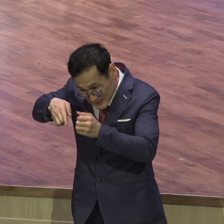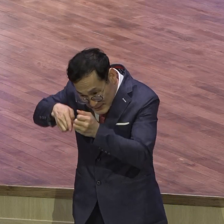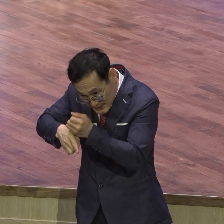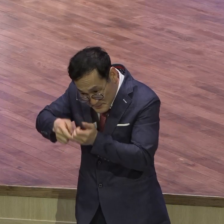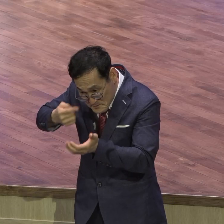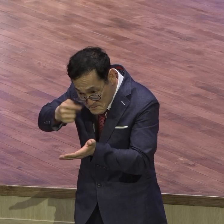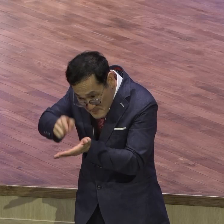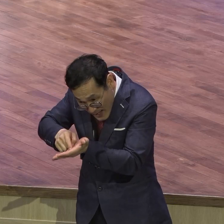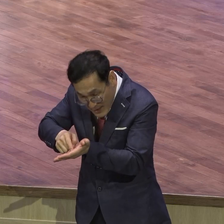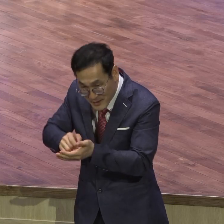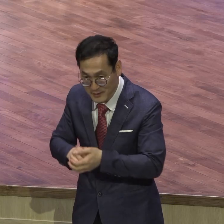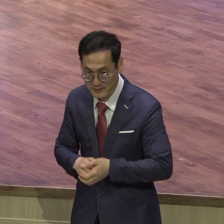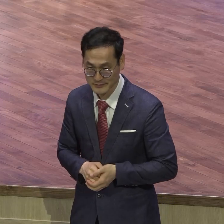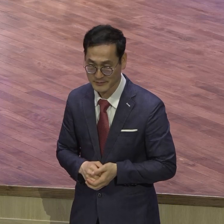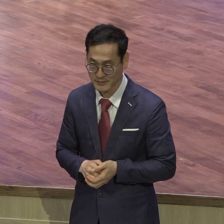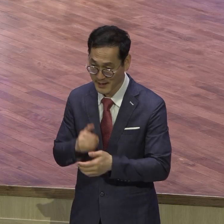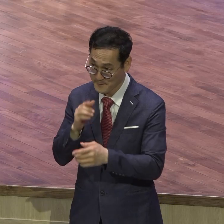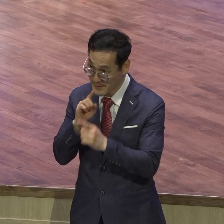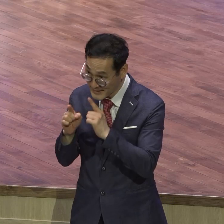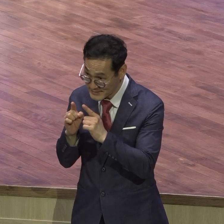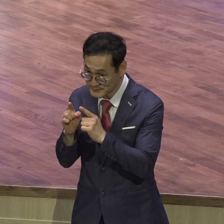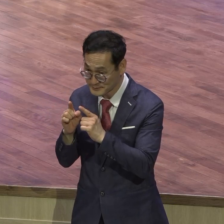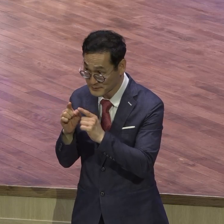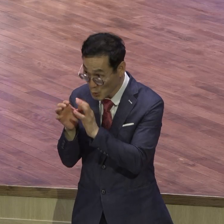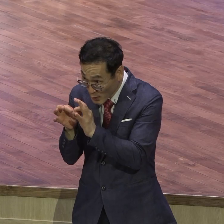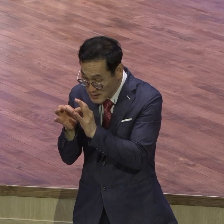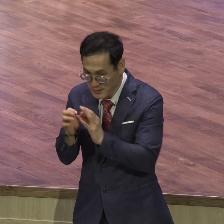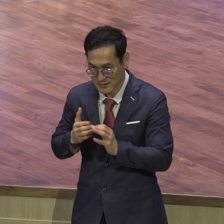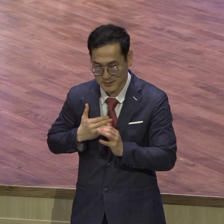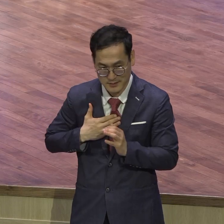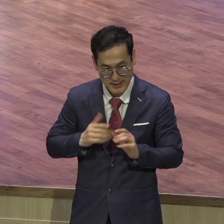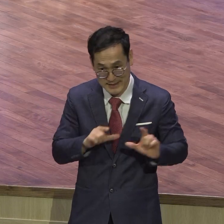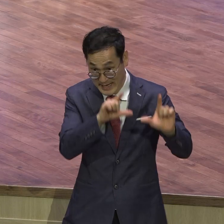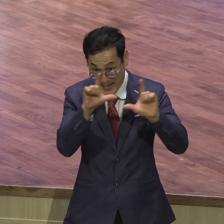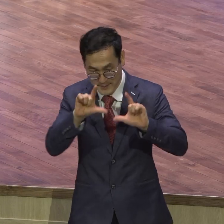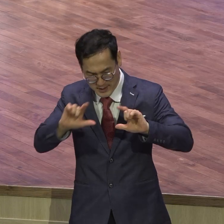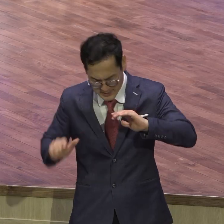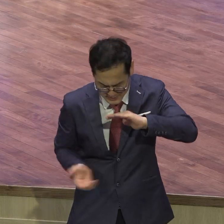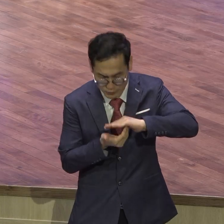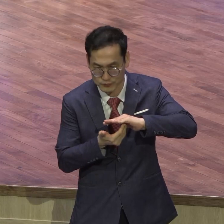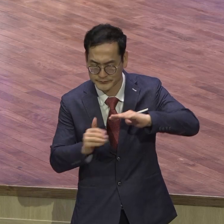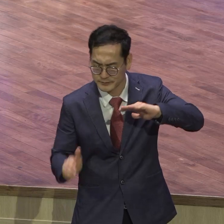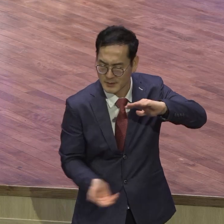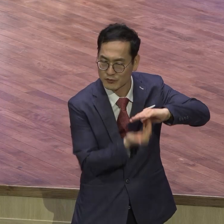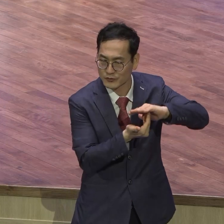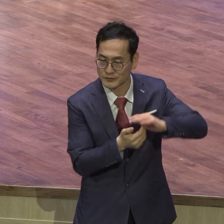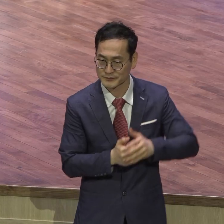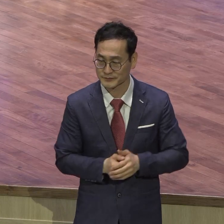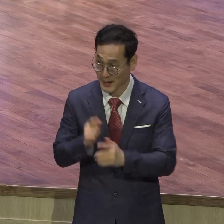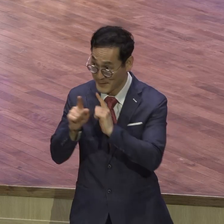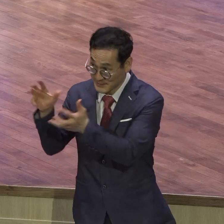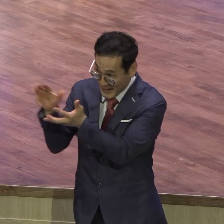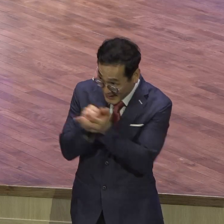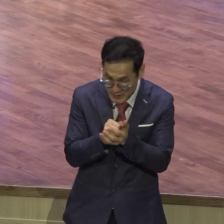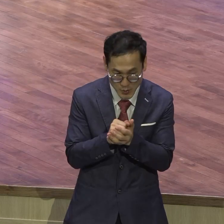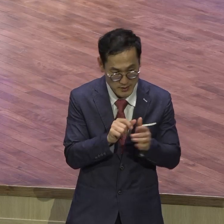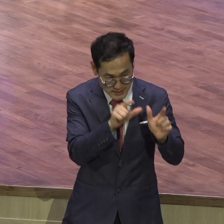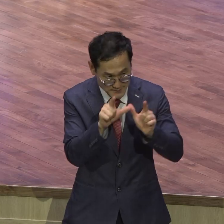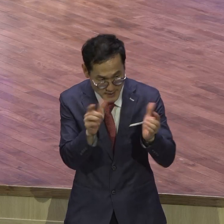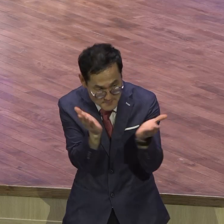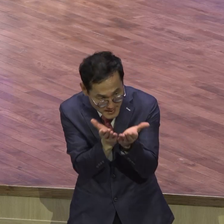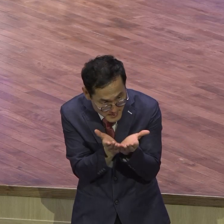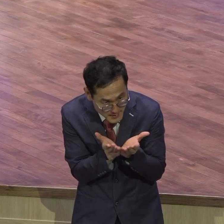말씀 성취의 축복을 삼속에 누리는 것 말씀 성취를 말씀을 삼속에 끌고 와서 삼속에 적용하는 것